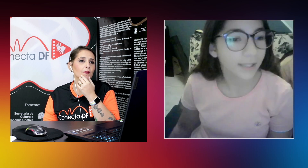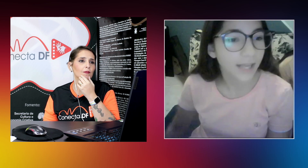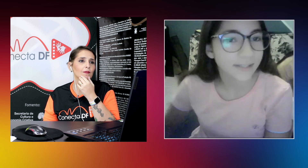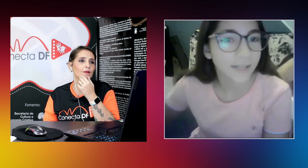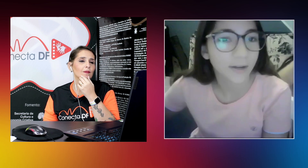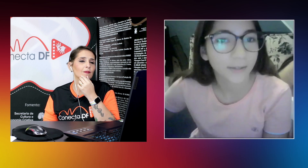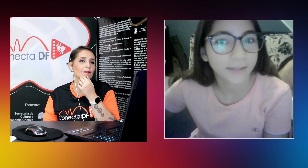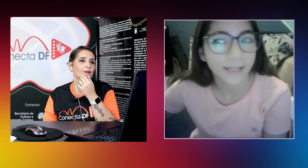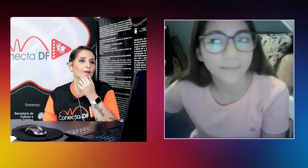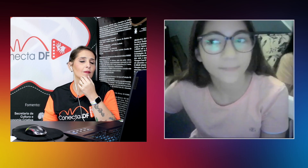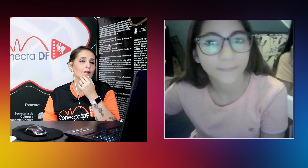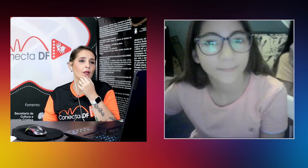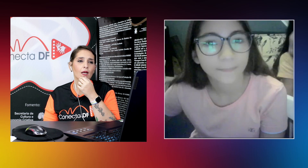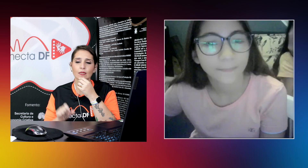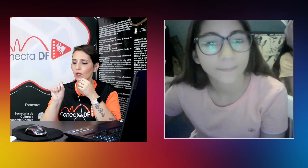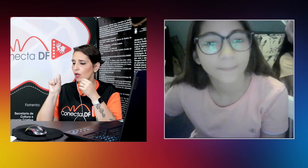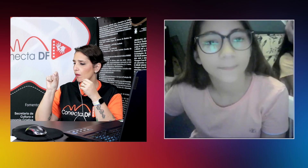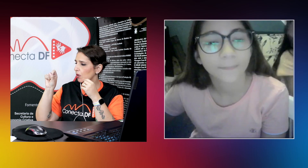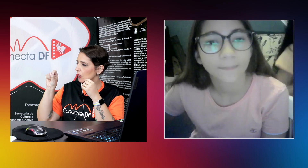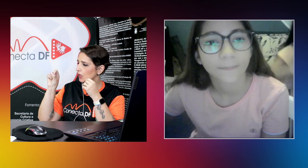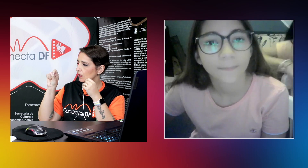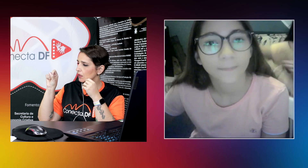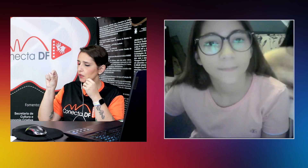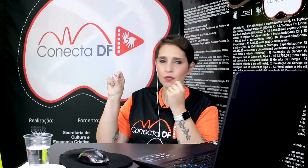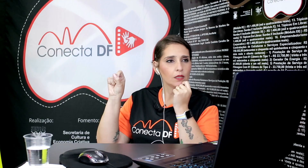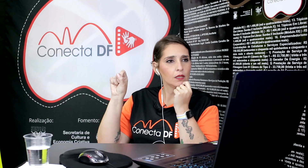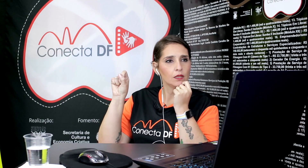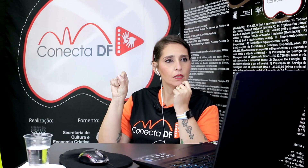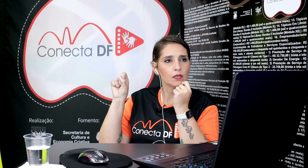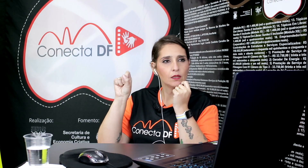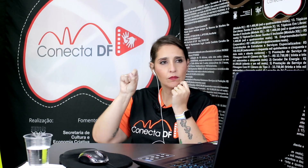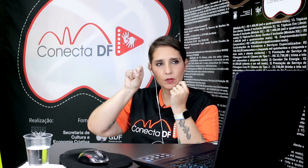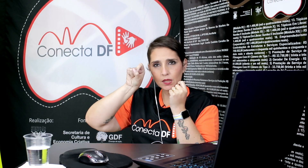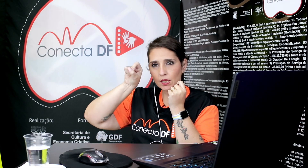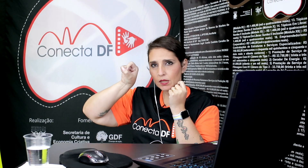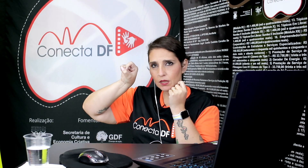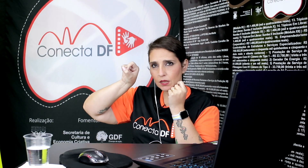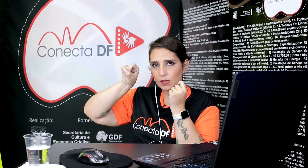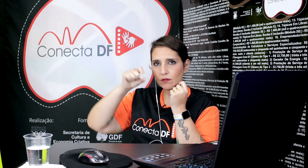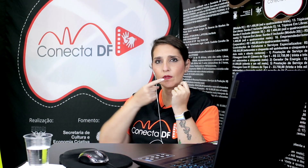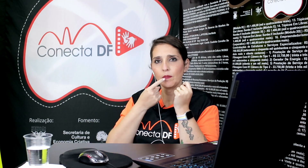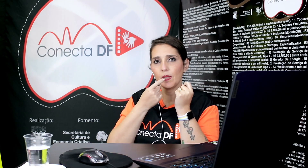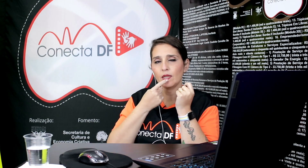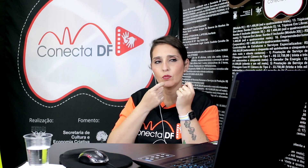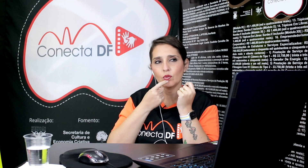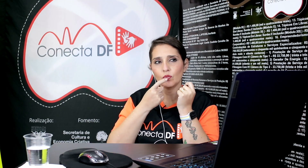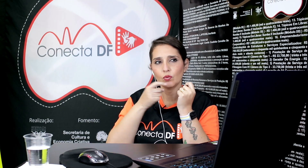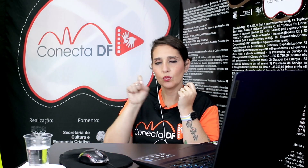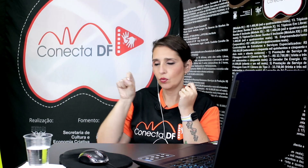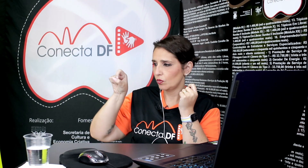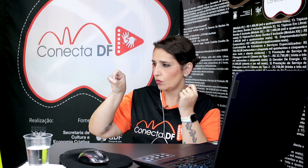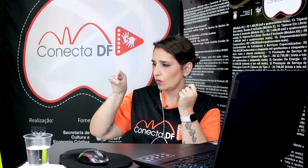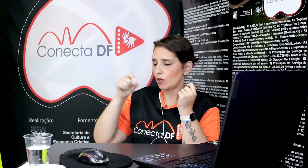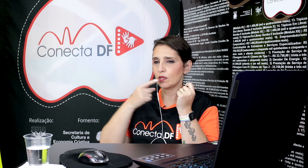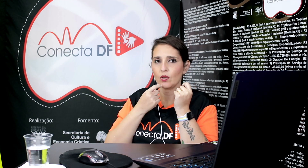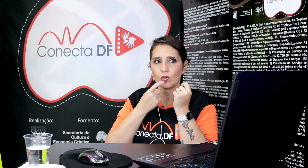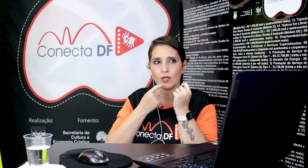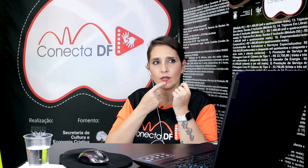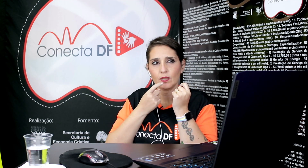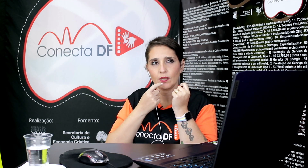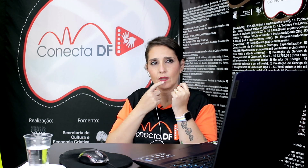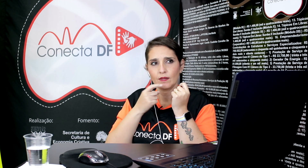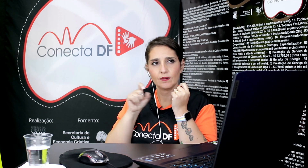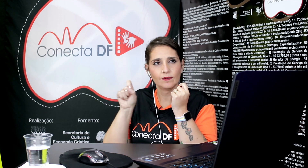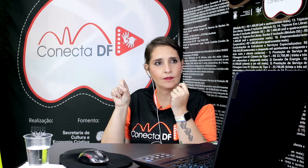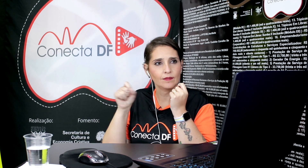E bom? a acerola? A acerola é a bolinha pequenininha assim, vermelho.